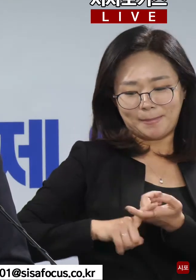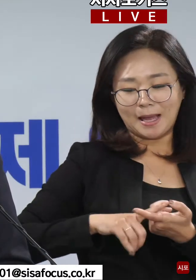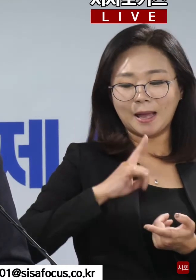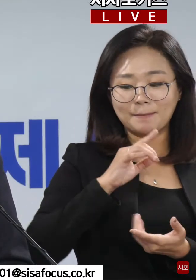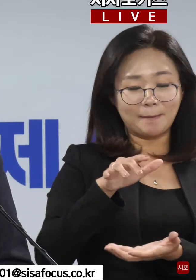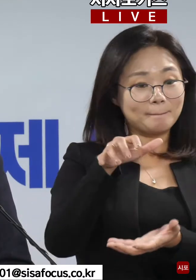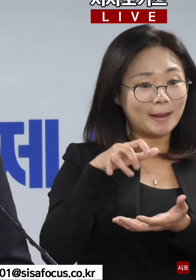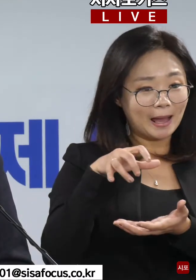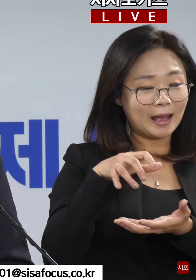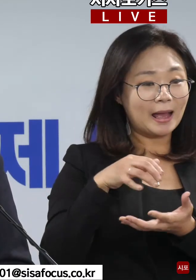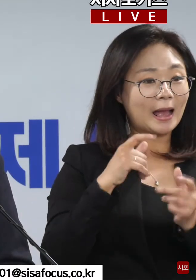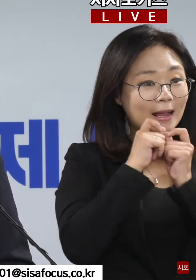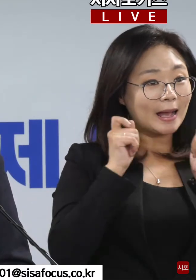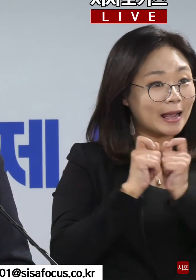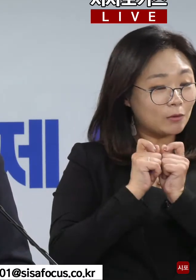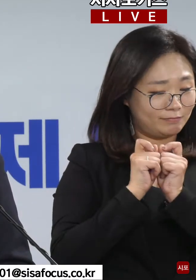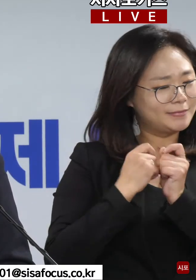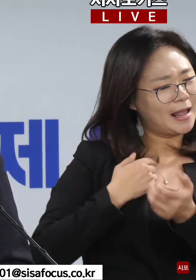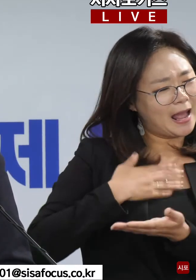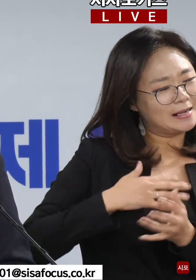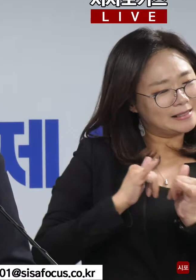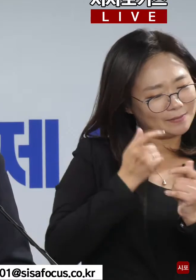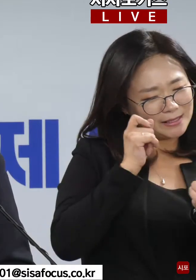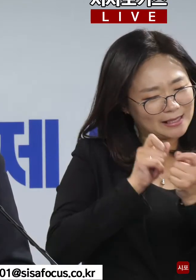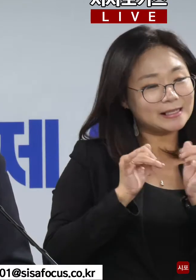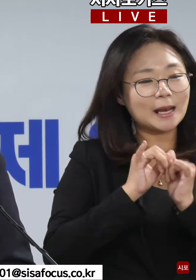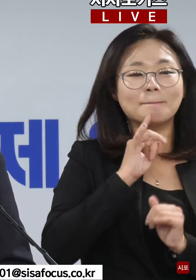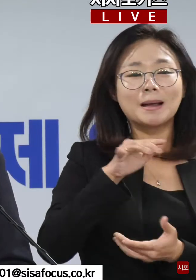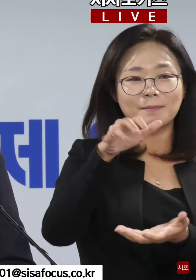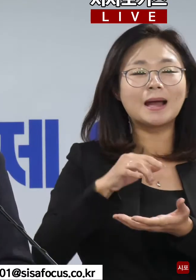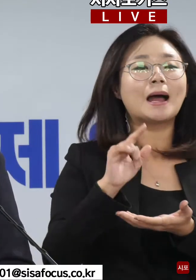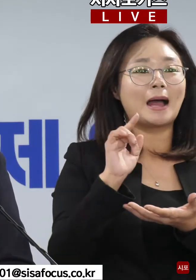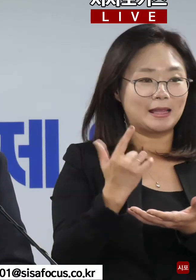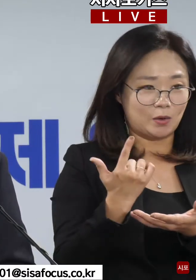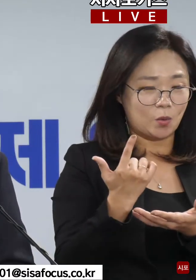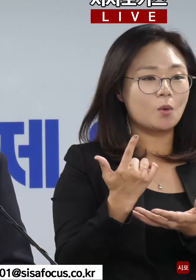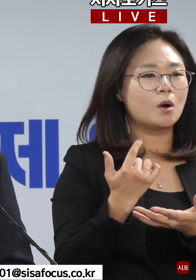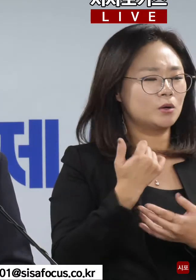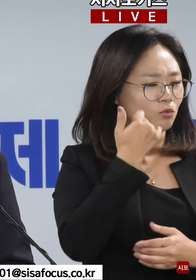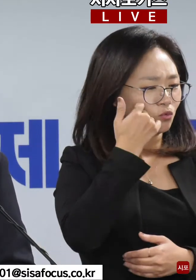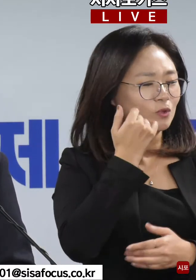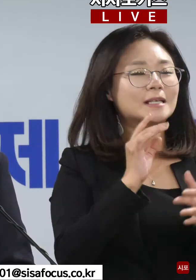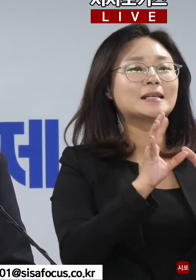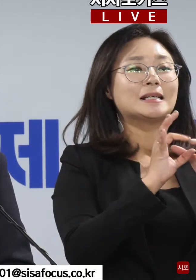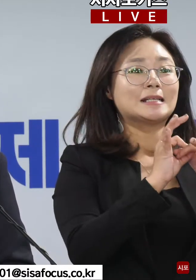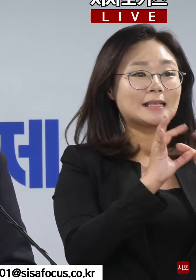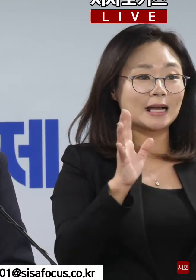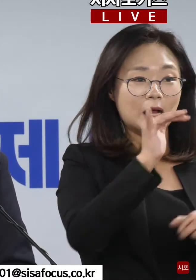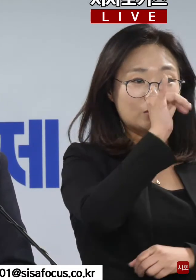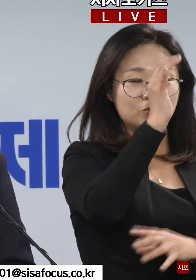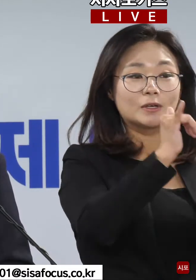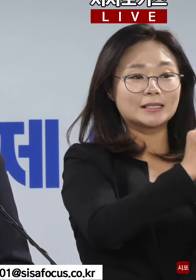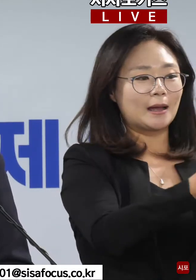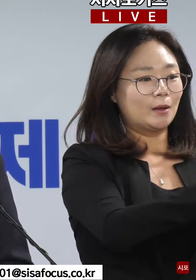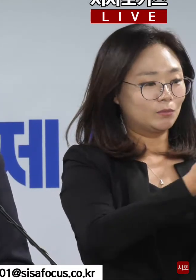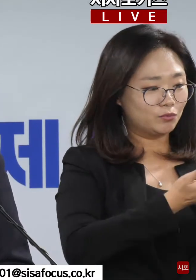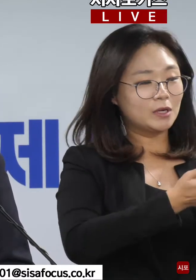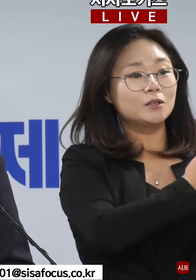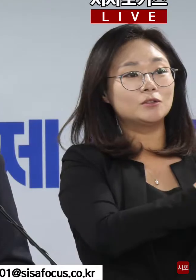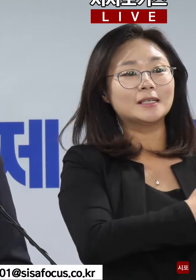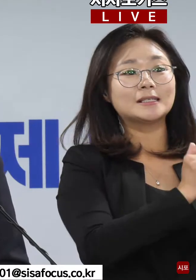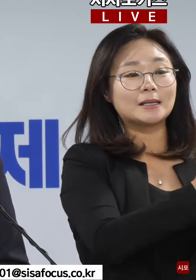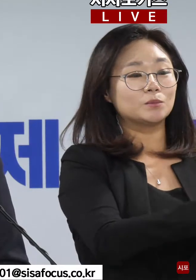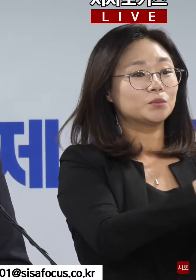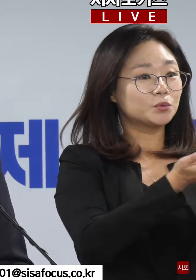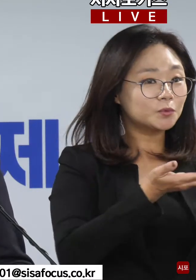진영, 뭐 가까운 사람, 아는 사람을 넘어서서 경계 없이 유능한 사람, 또 실력 있는